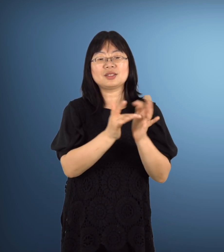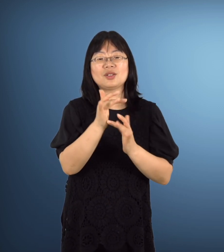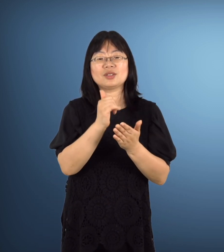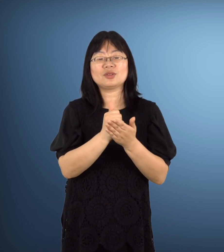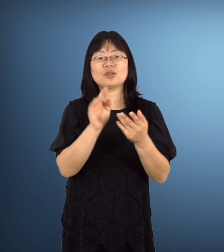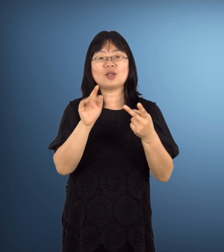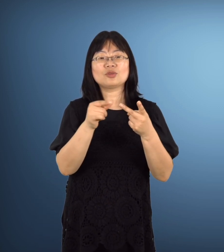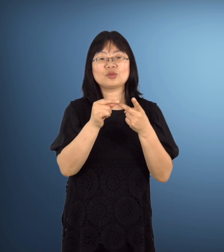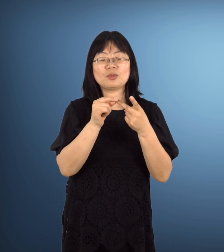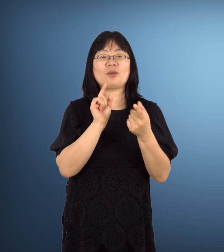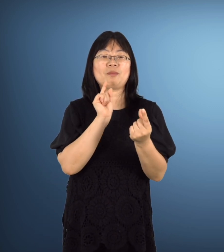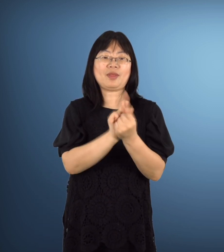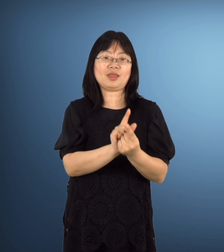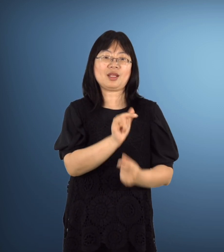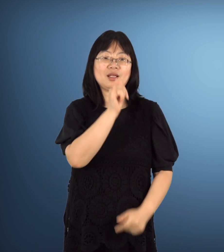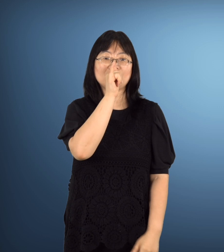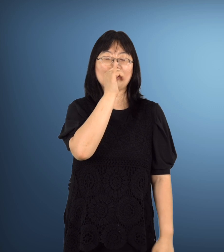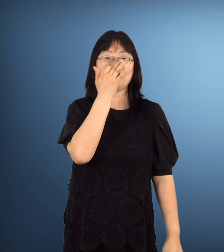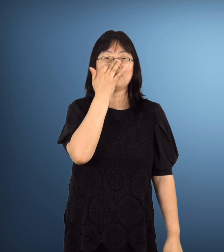예수님이 두 번째 찾아오세요.